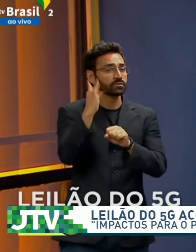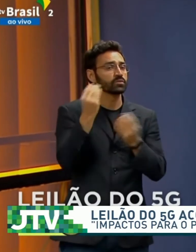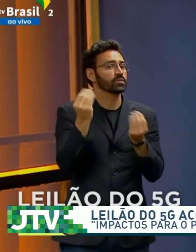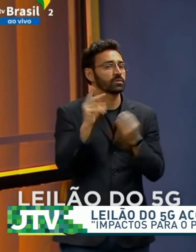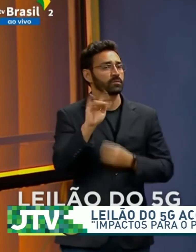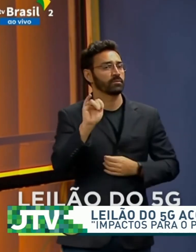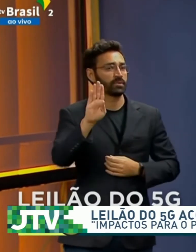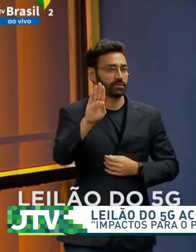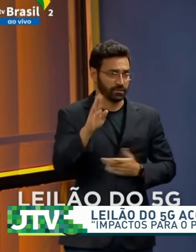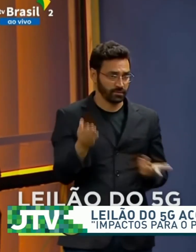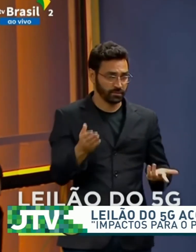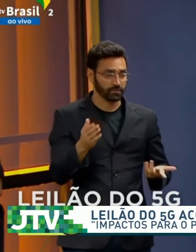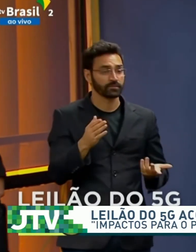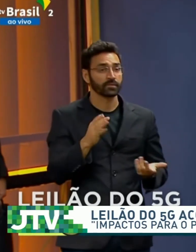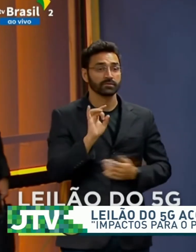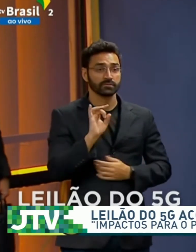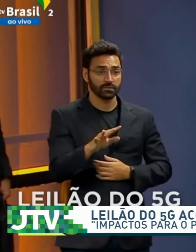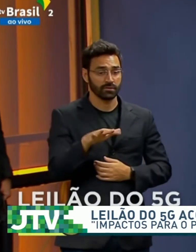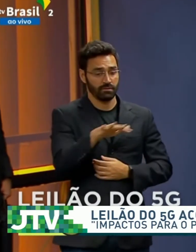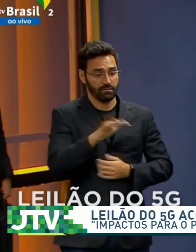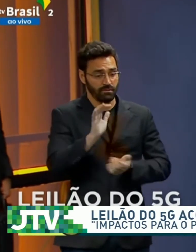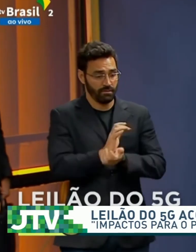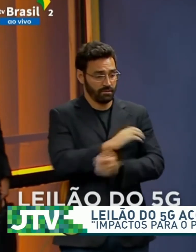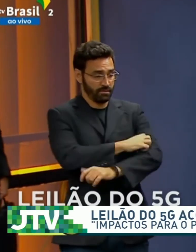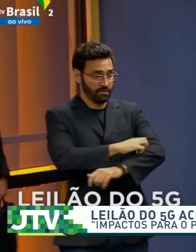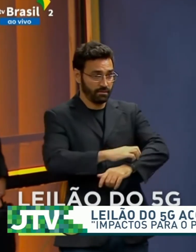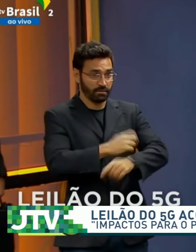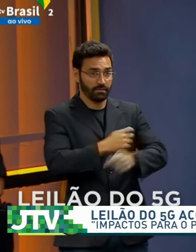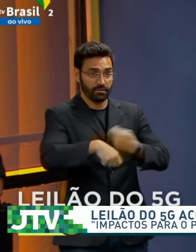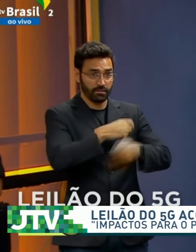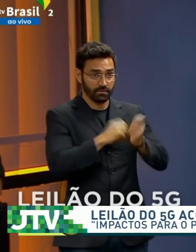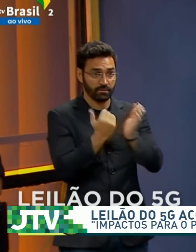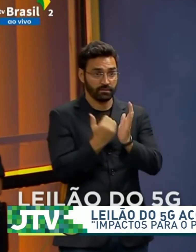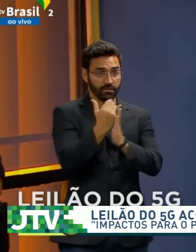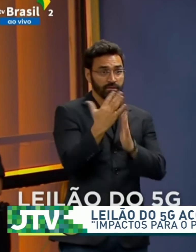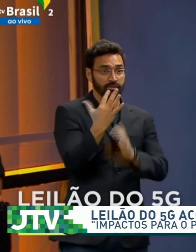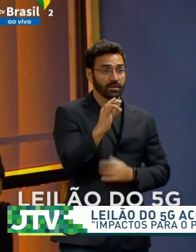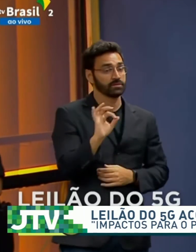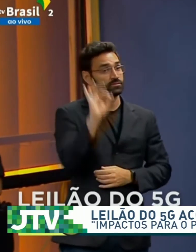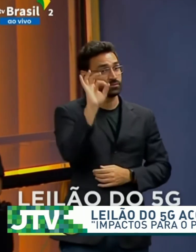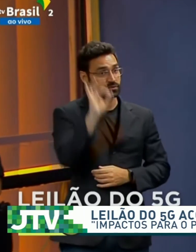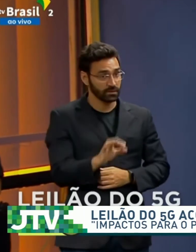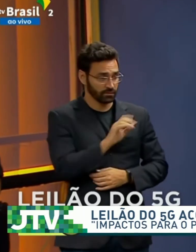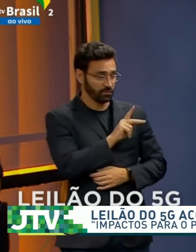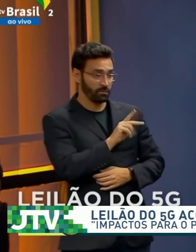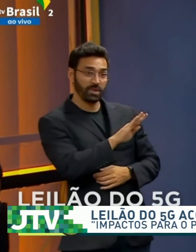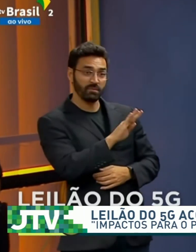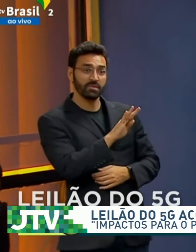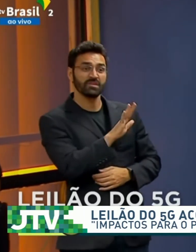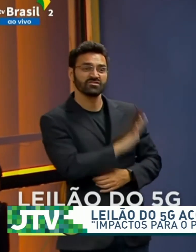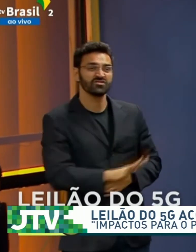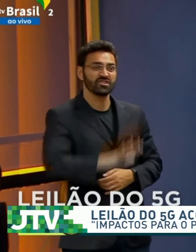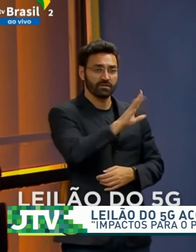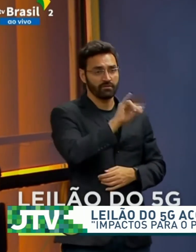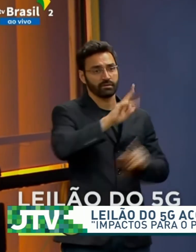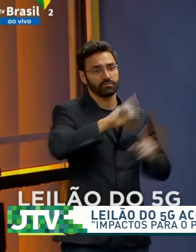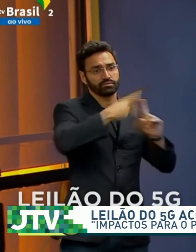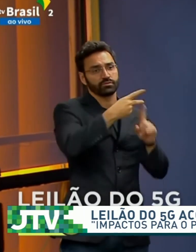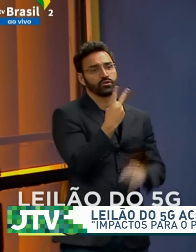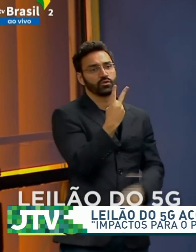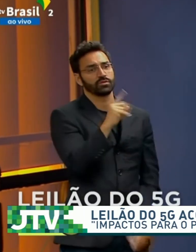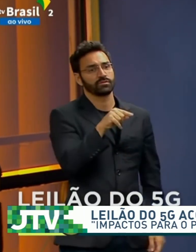porque só se o sou a Gucci crescer dez porcento a gente vai crescer mais dois e meio do PIB consigo G